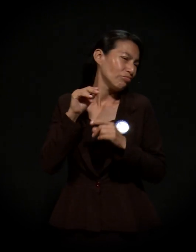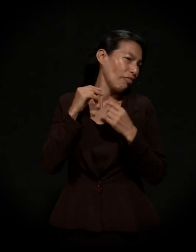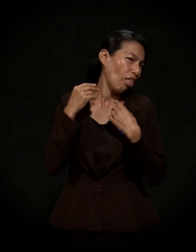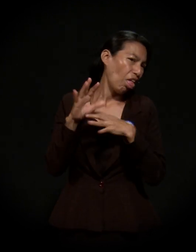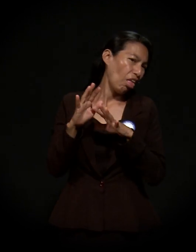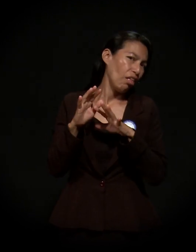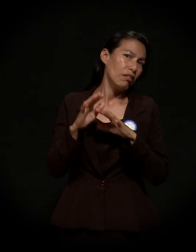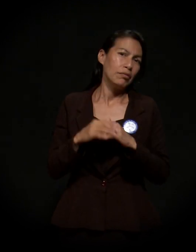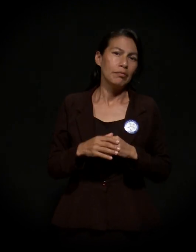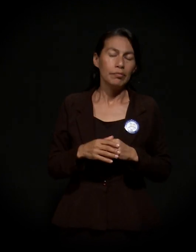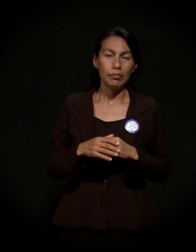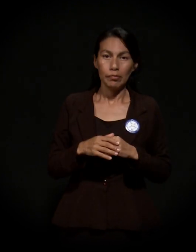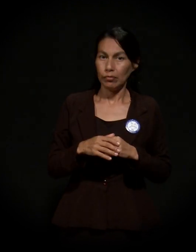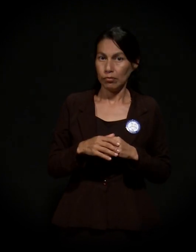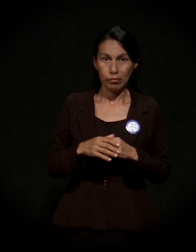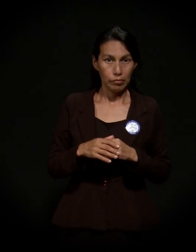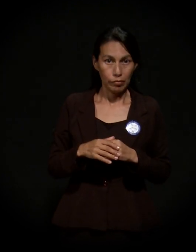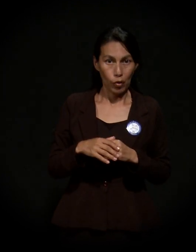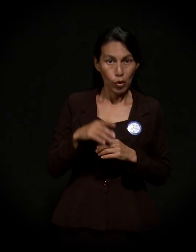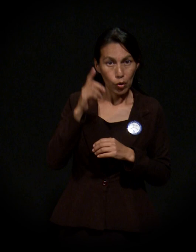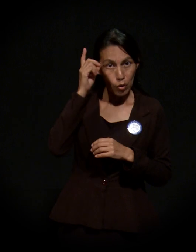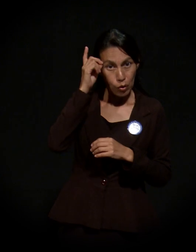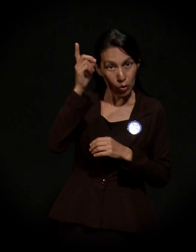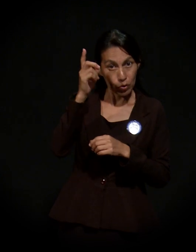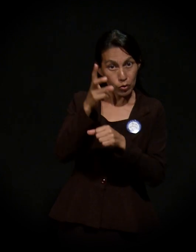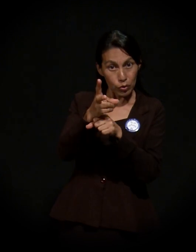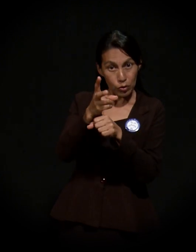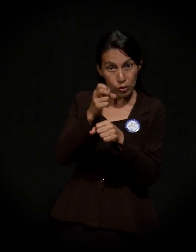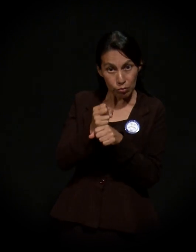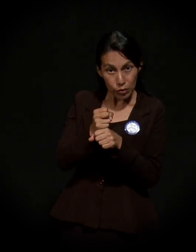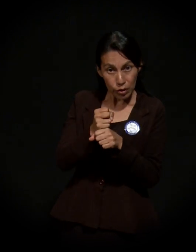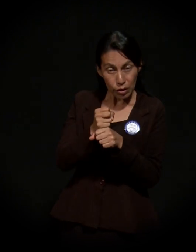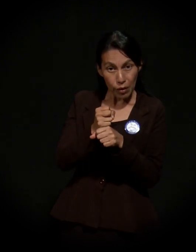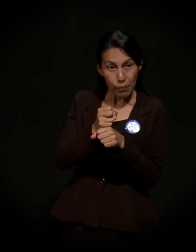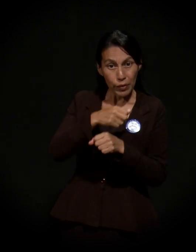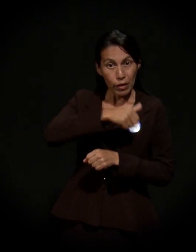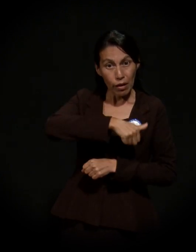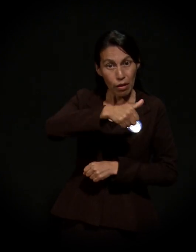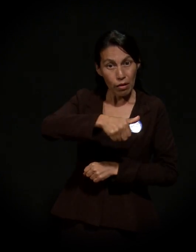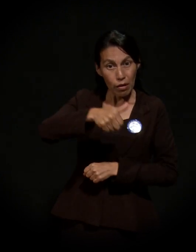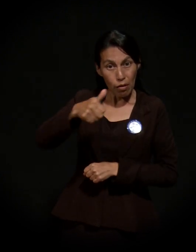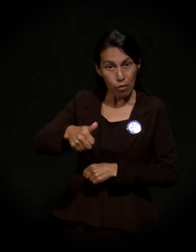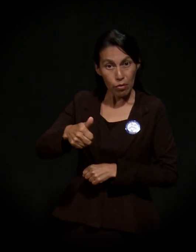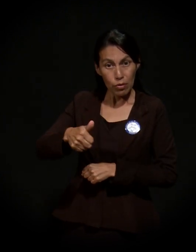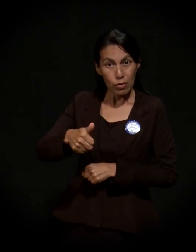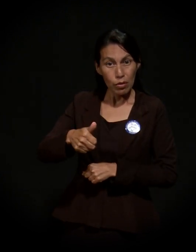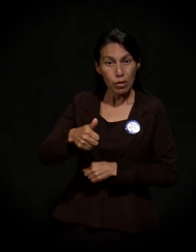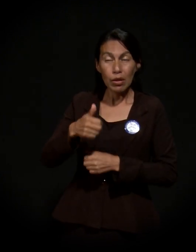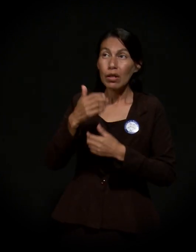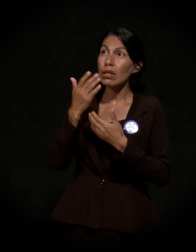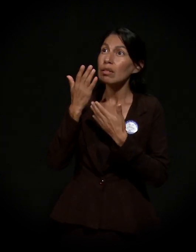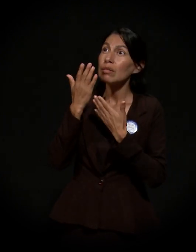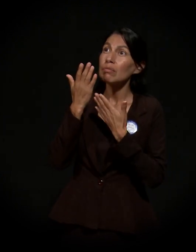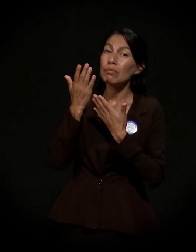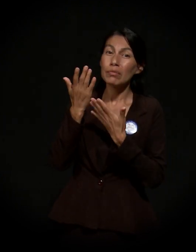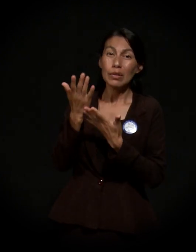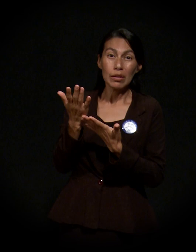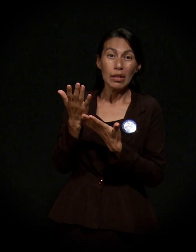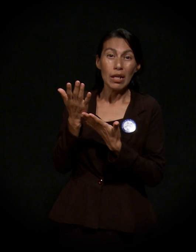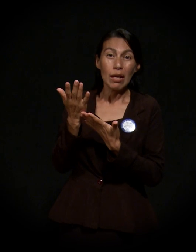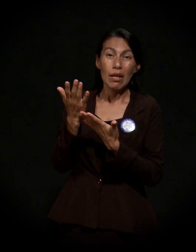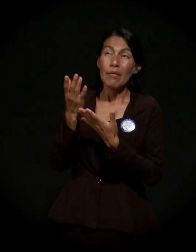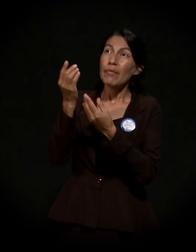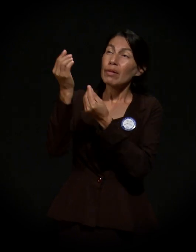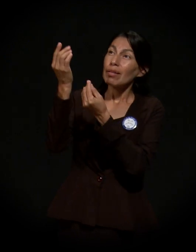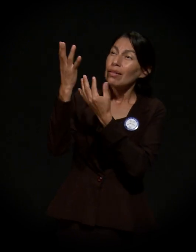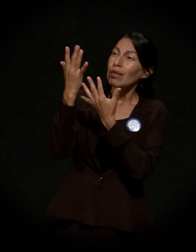Dios nos invita a esperar grandes cosas de Él, porque Él es galardonador